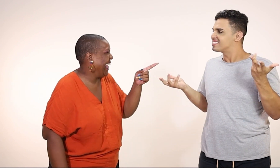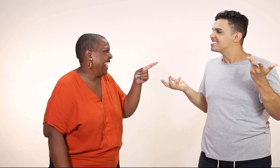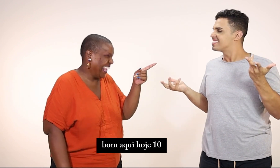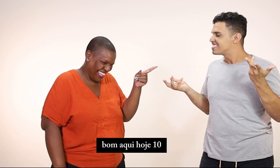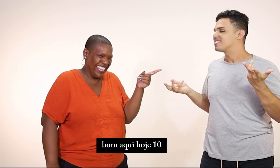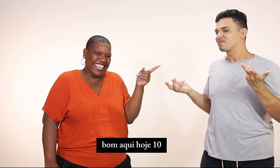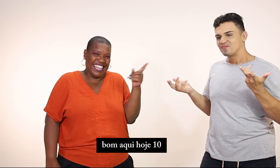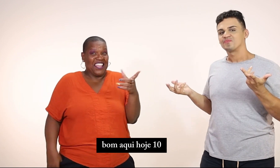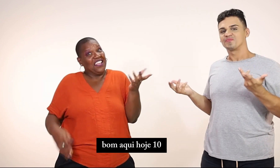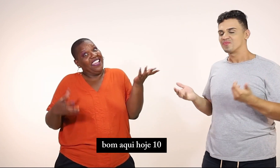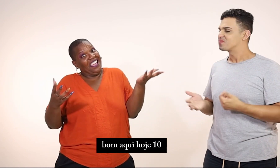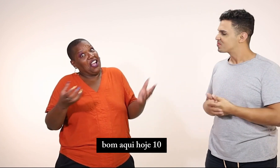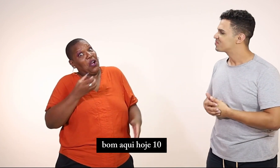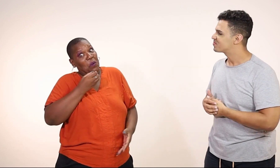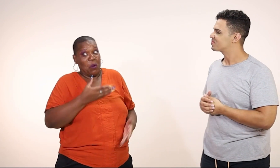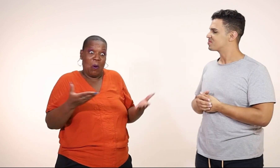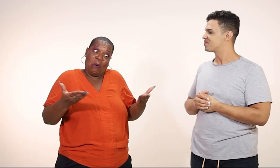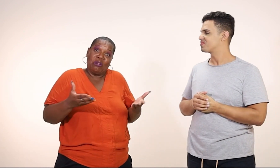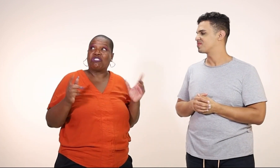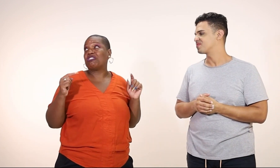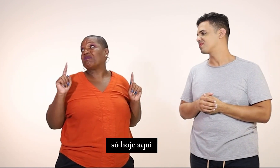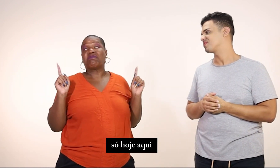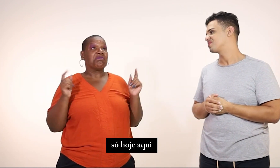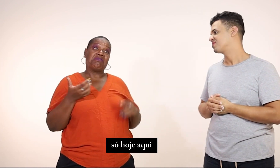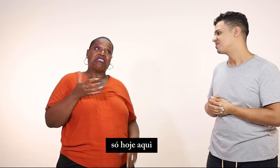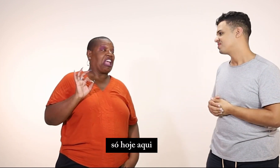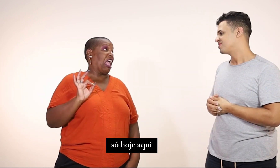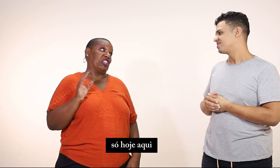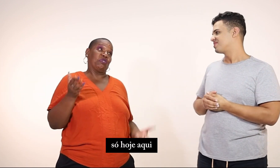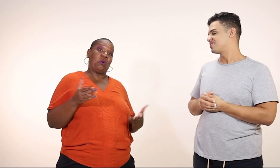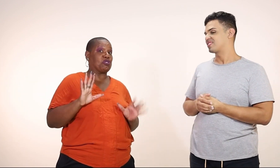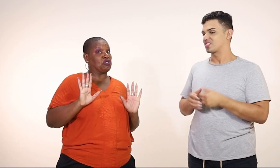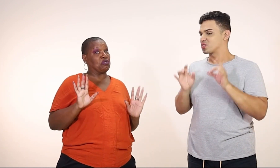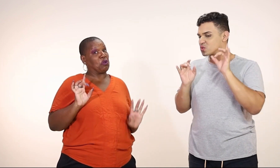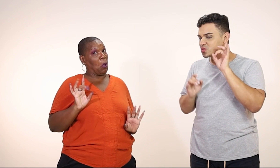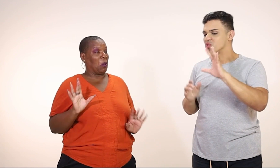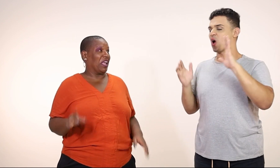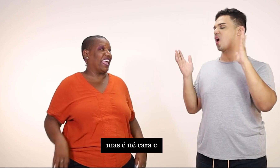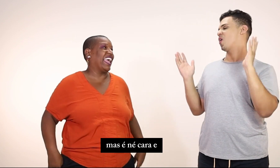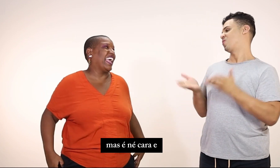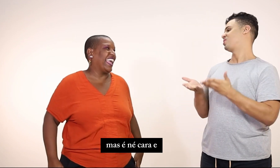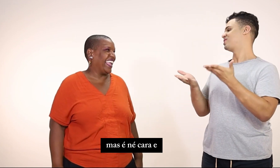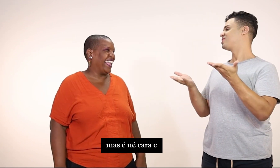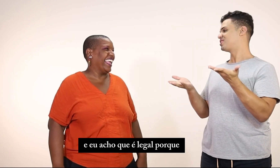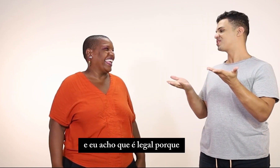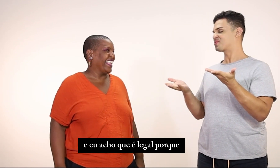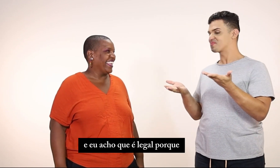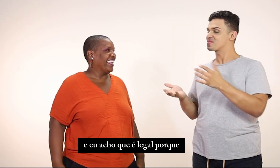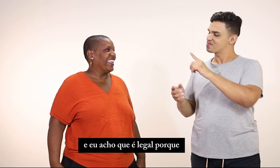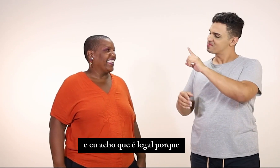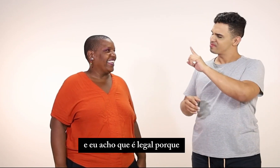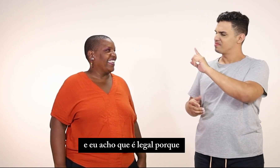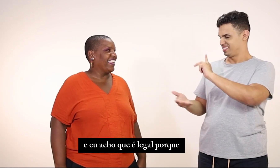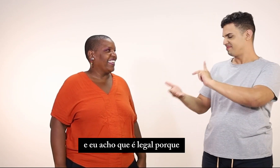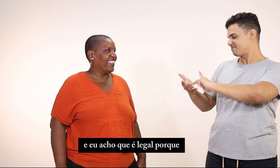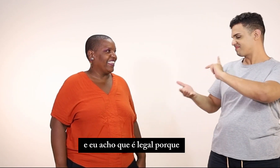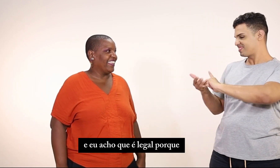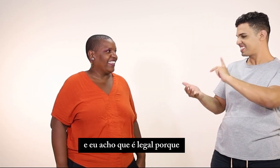Bom, aqui hoje 10. só hoje aqui. Mas né, cara? E eu acho que é legal